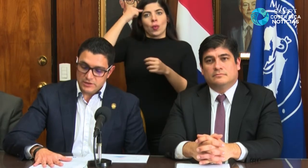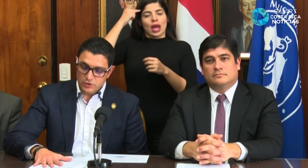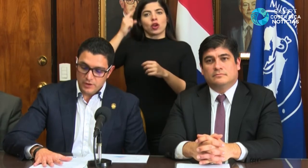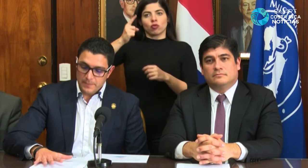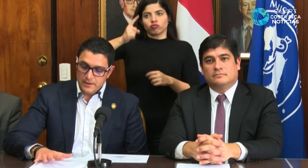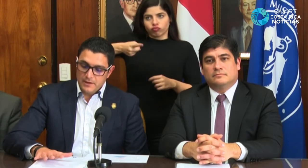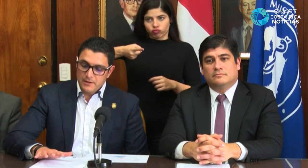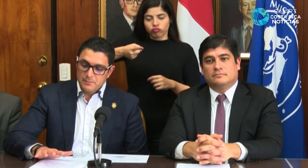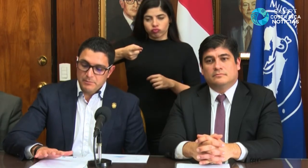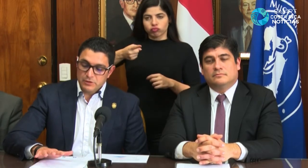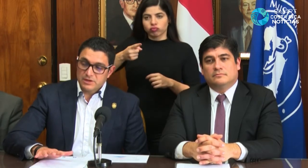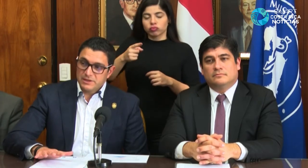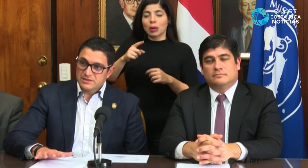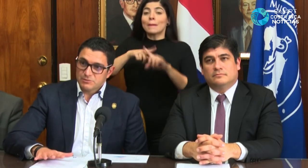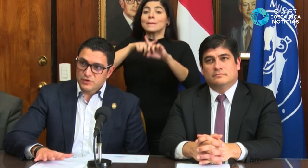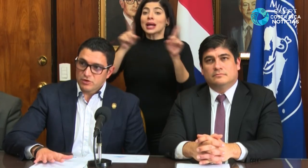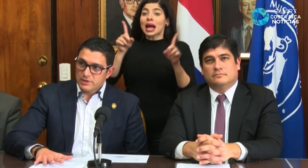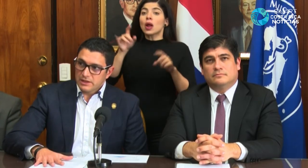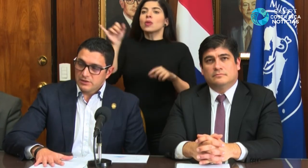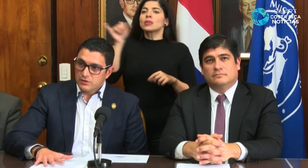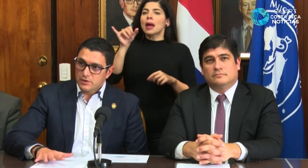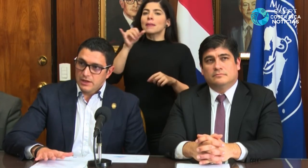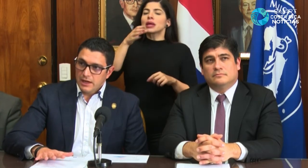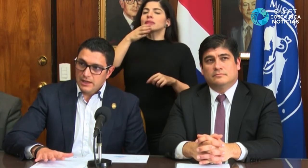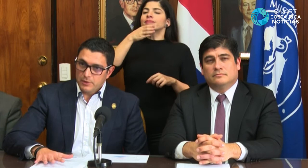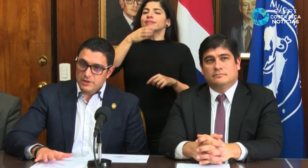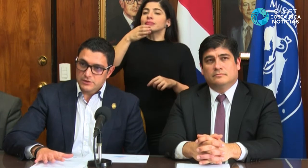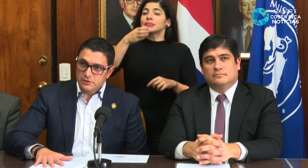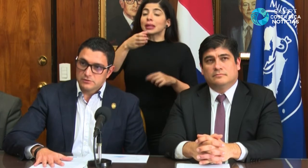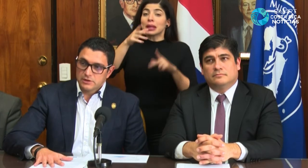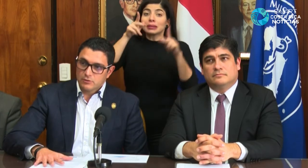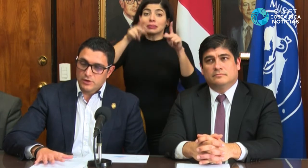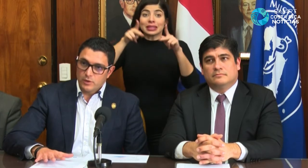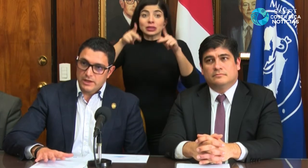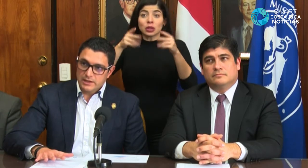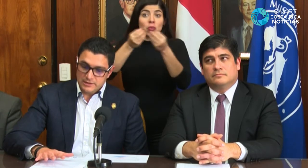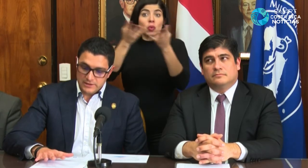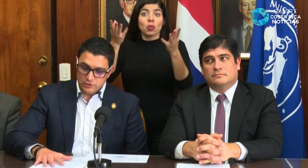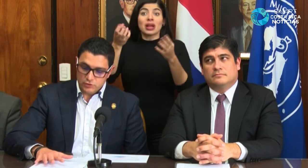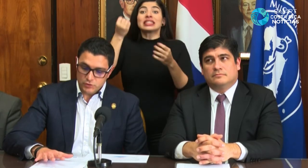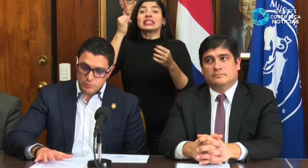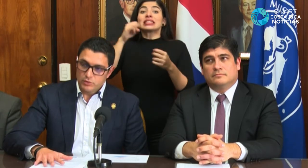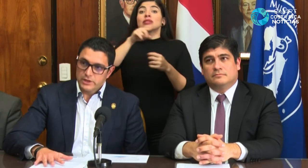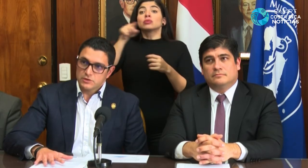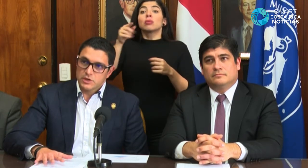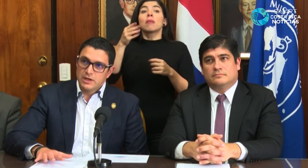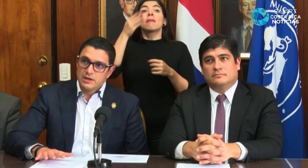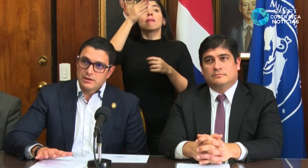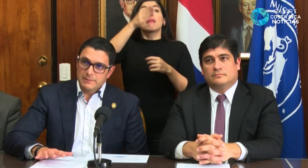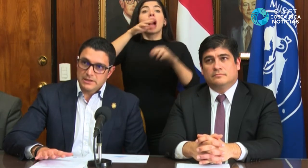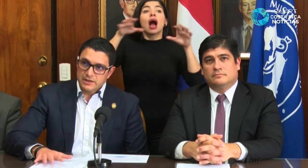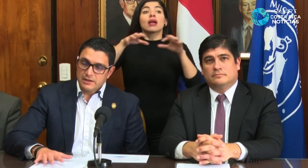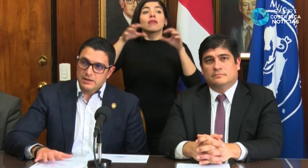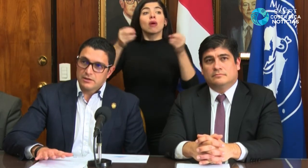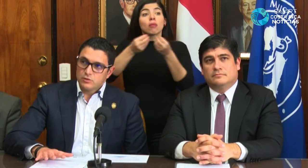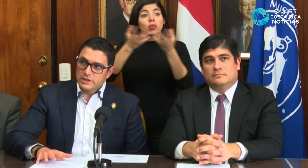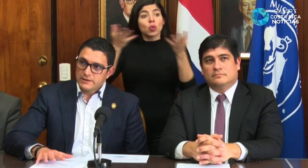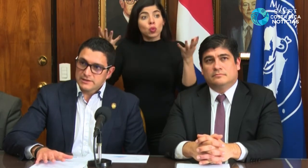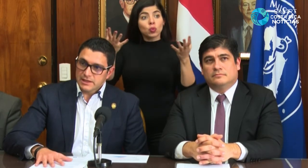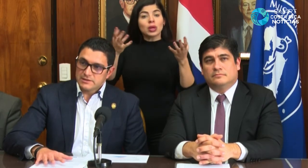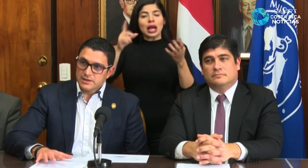una indicación, pero también estamos recomendando a la población, cuando van a centros públicos, que